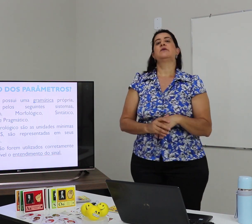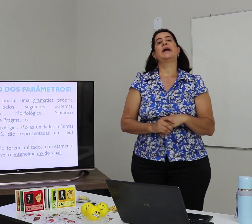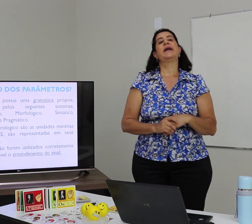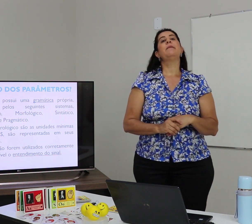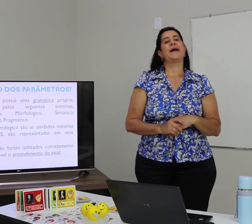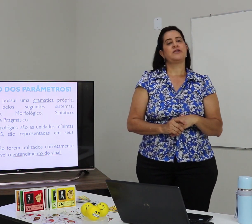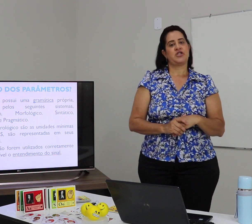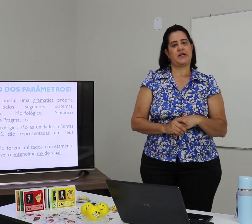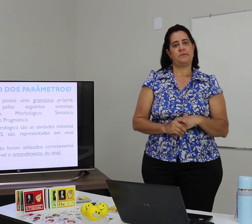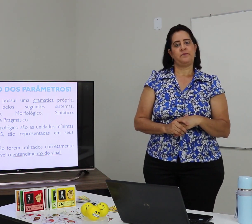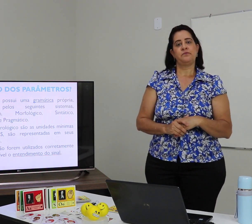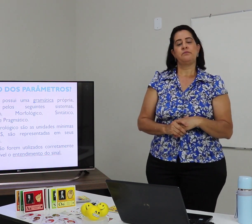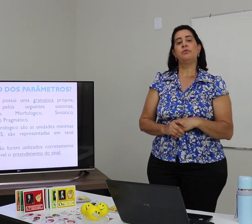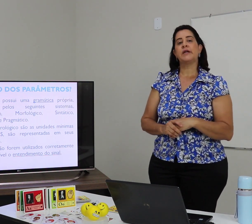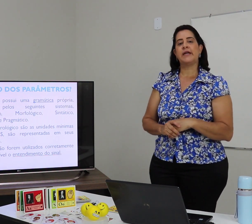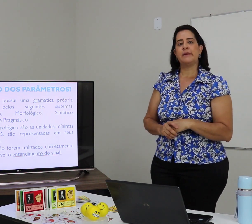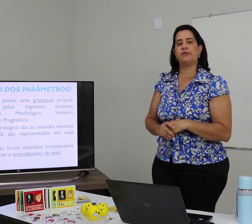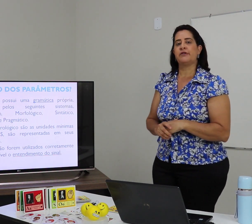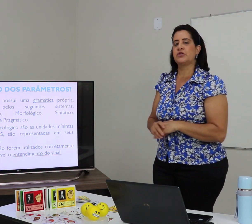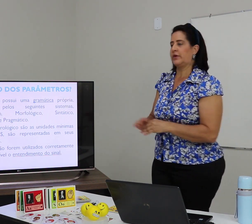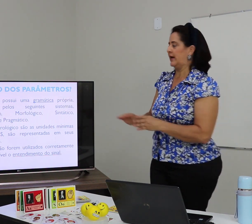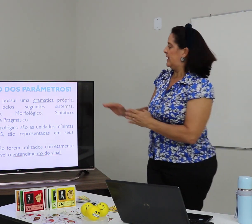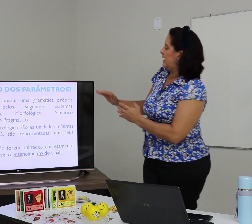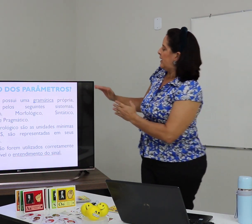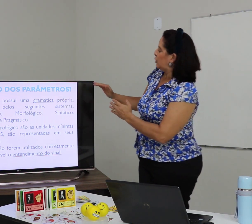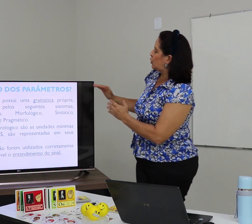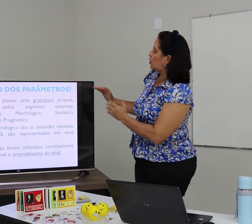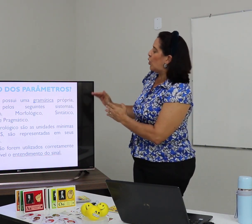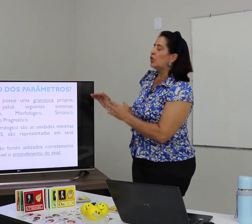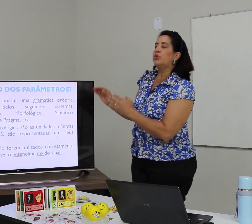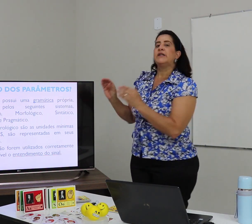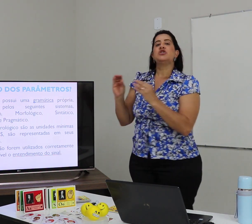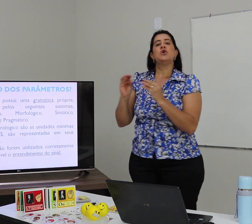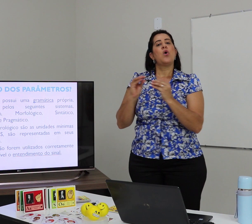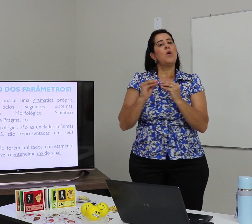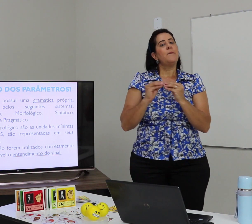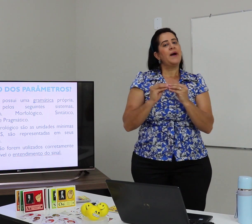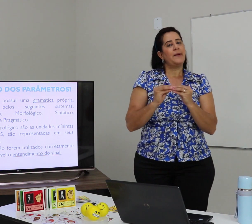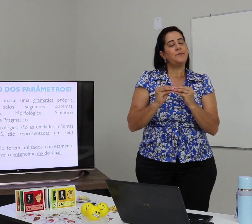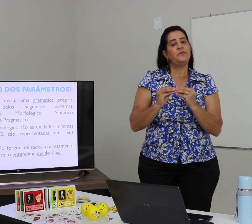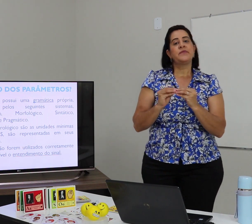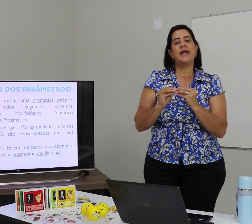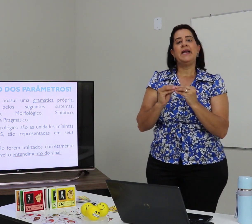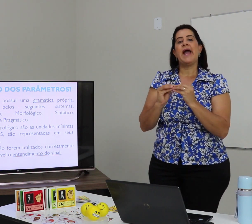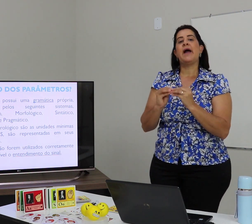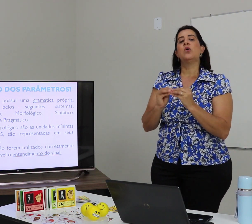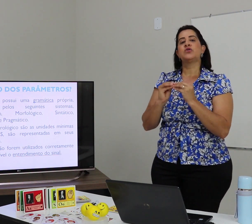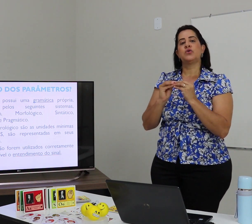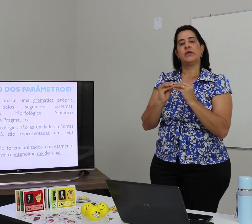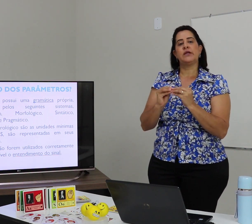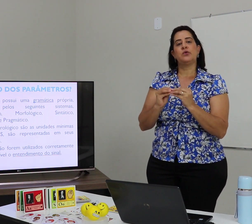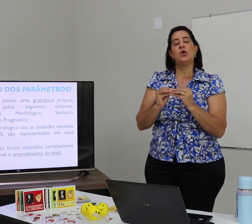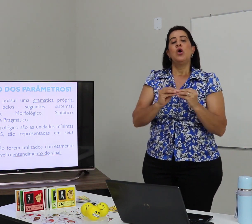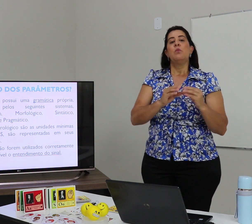da gramática. Por quê, professora? Todo idioma, ele é construído por